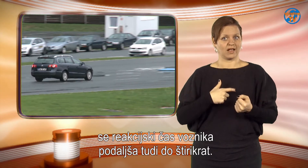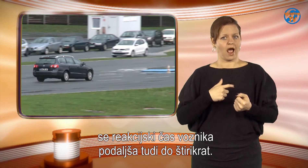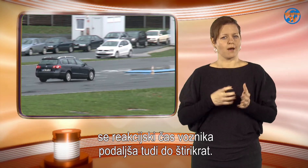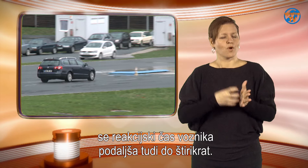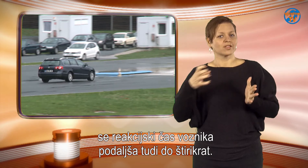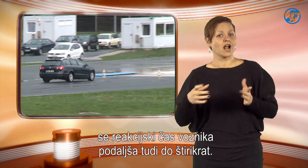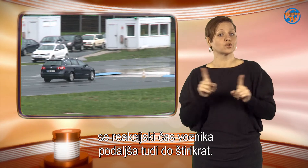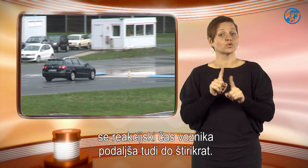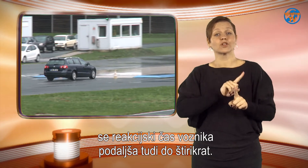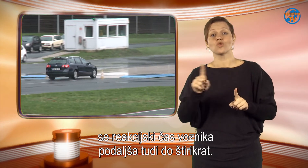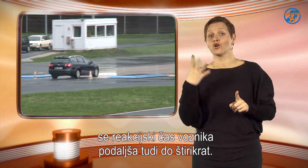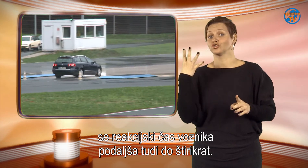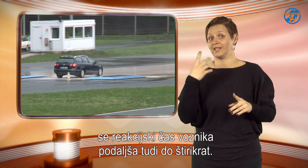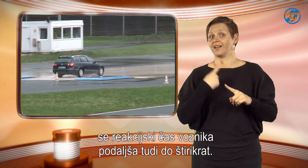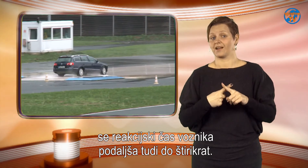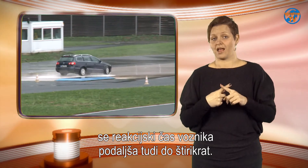podaljša tudi do 4-krat.